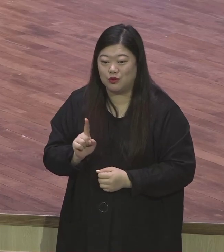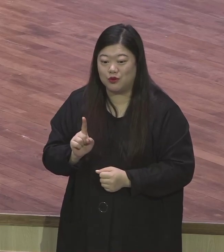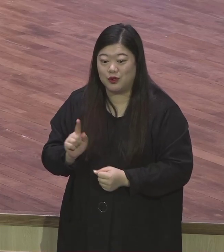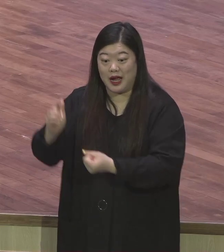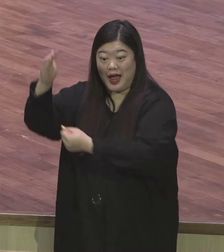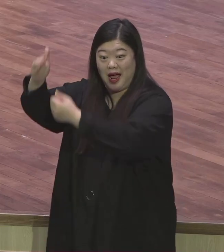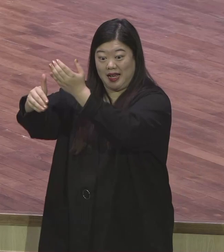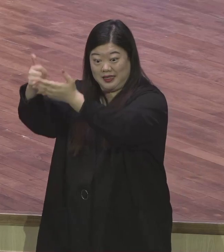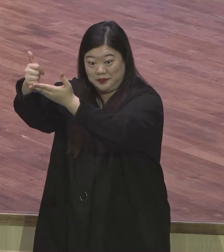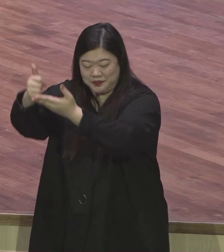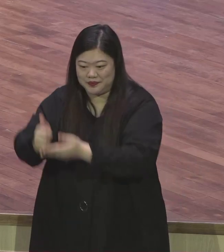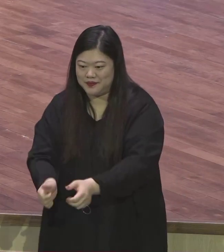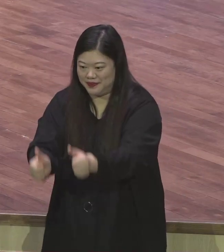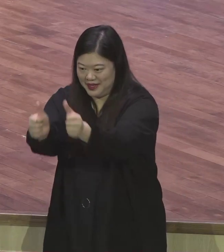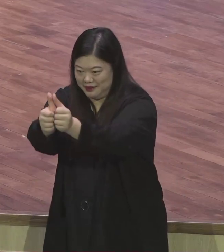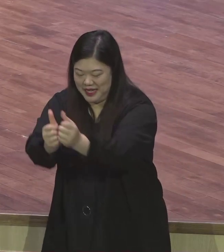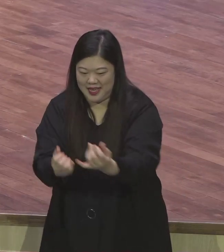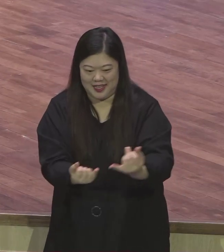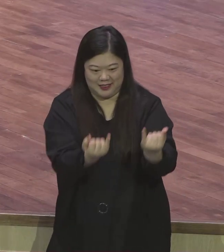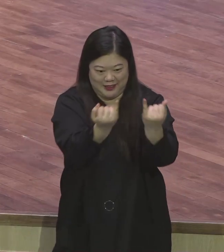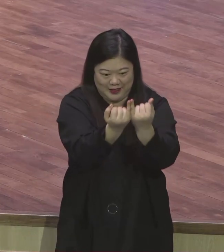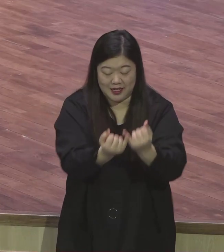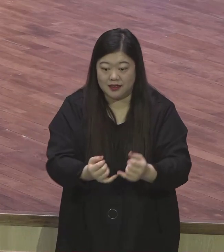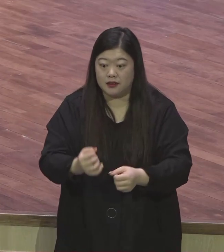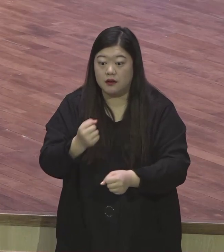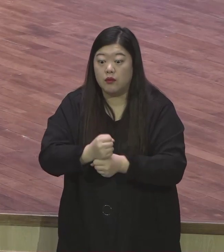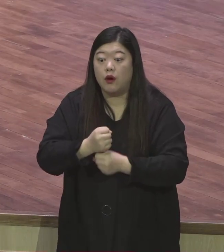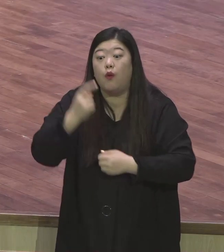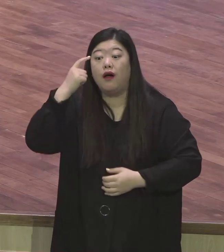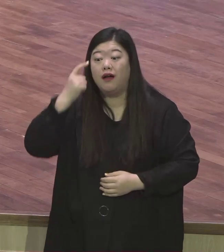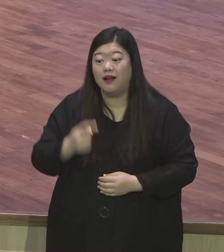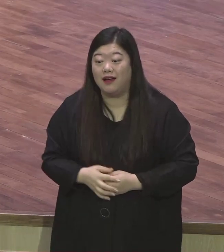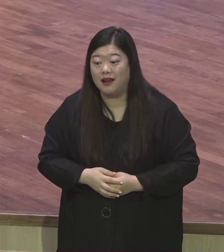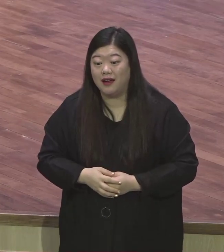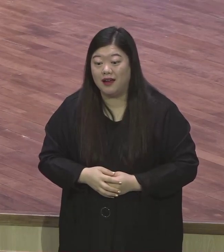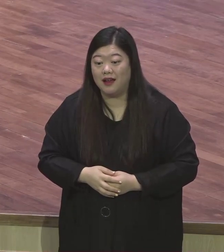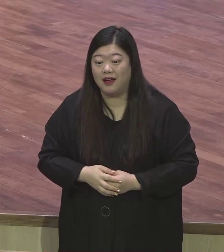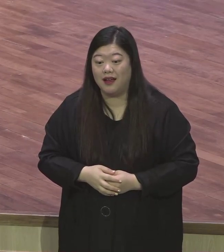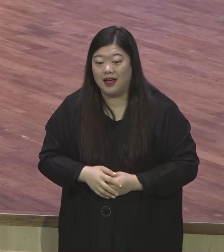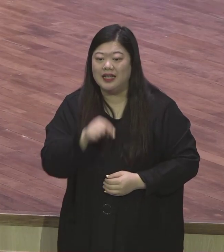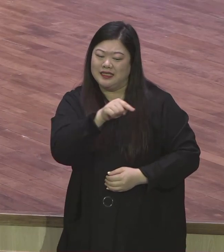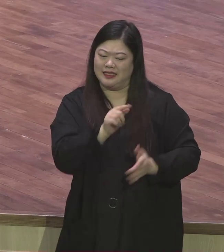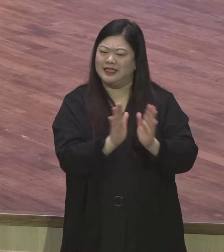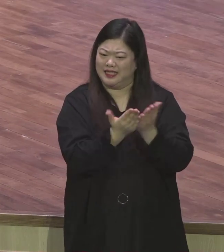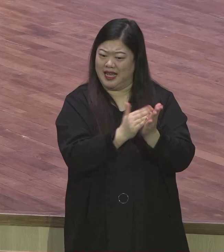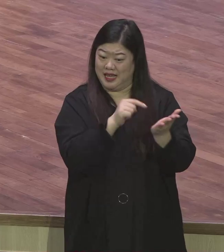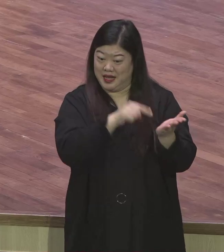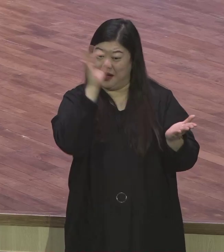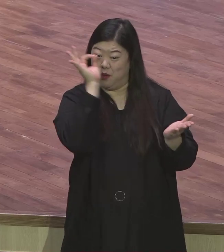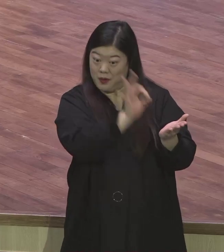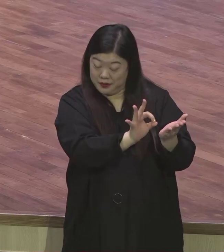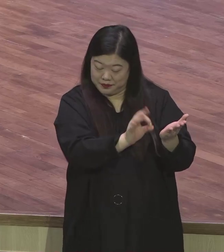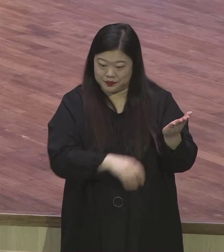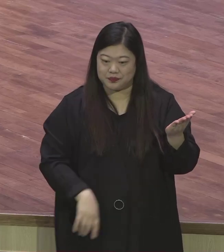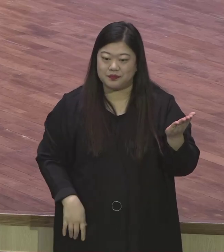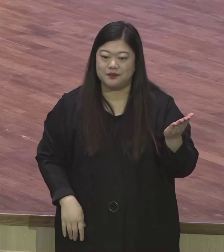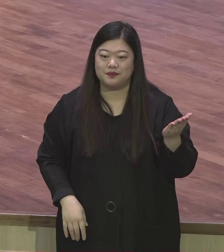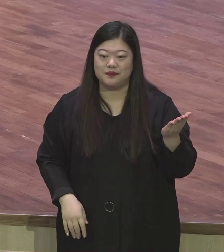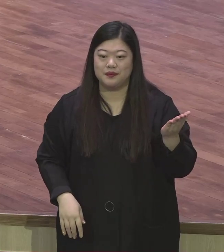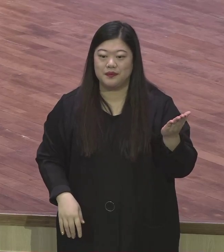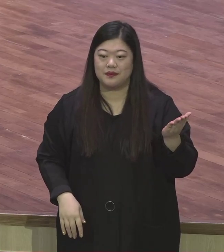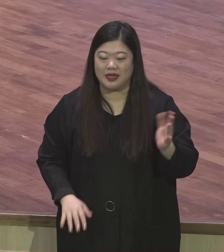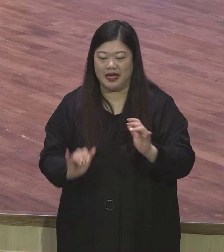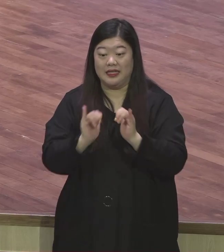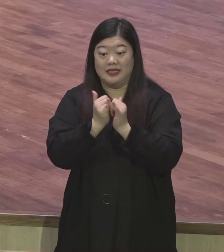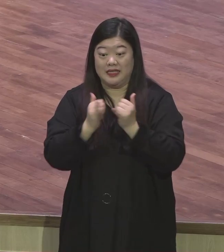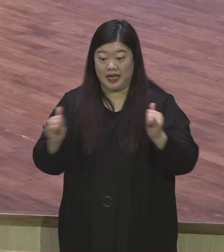왜 그렇게 만드셨을까요? 역시 웨스트민스터 소요리문답 제1문답에 보면